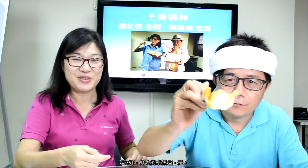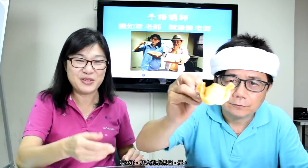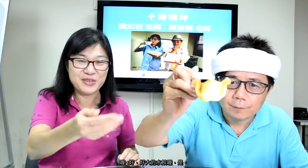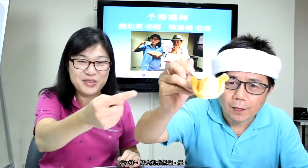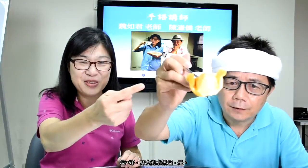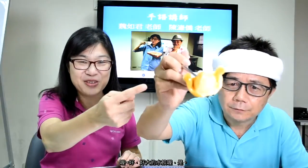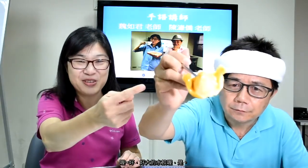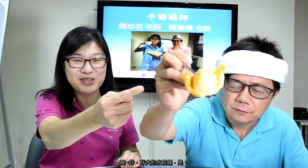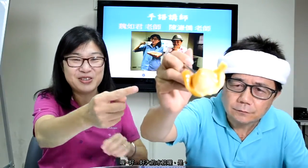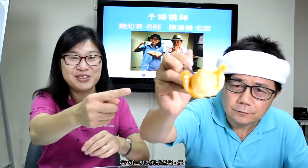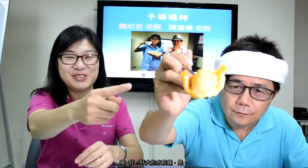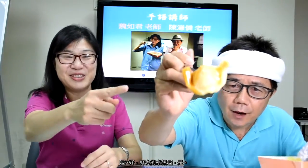哦，